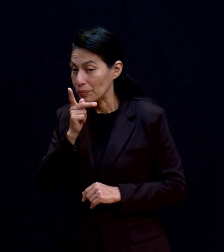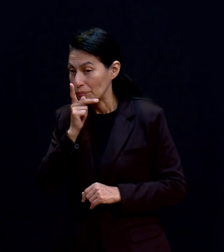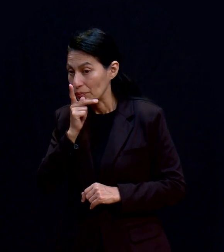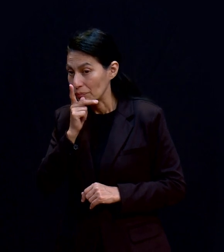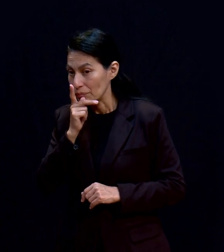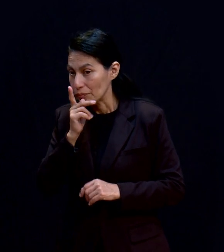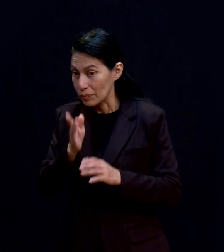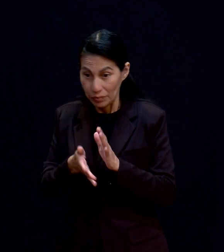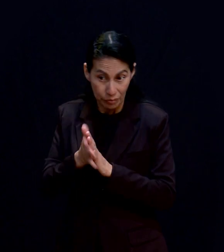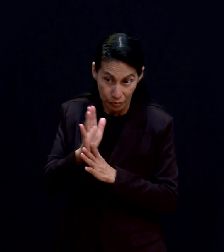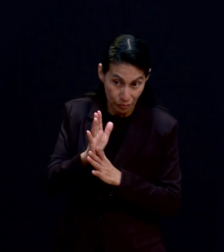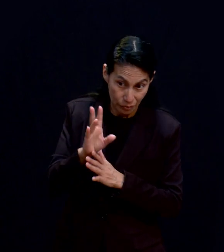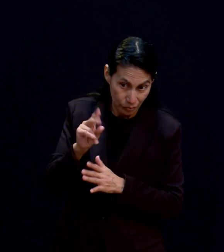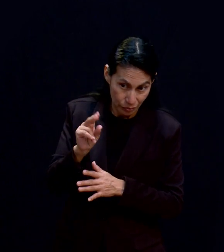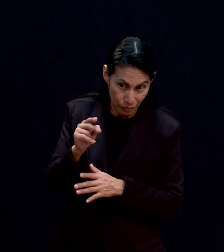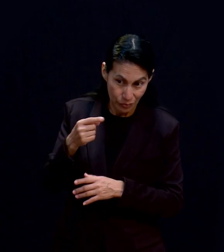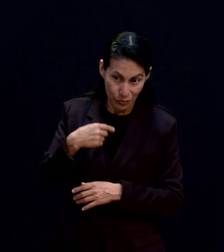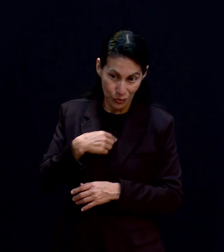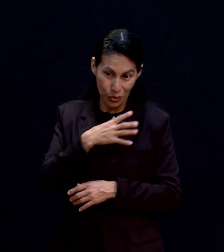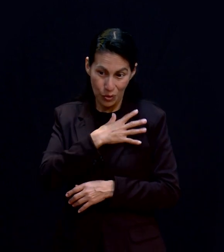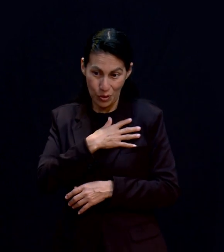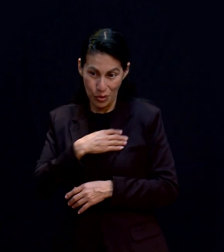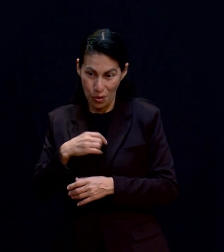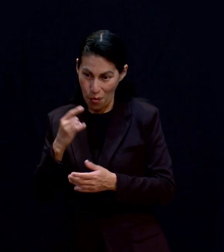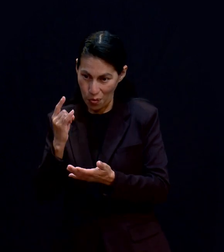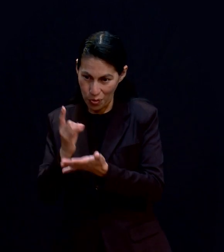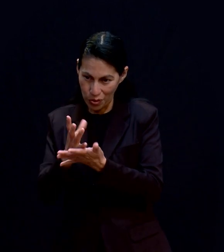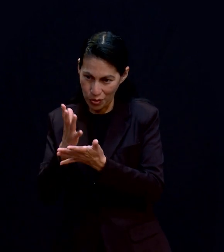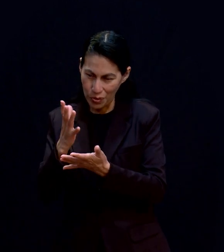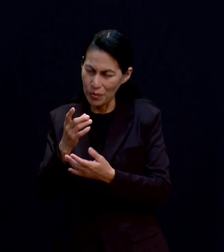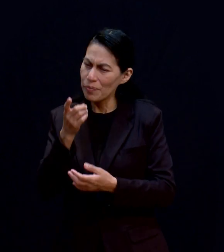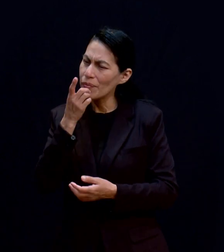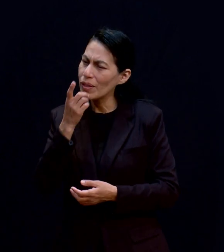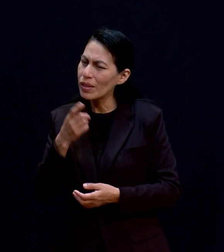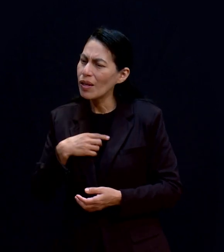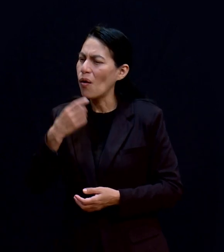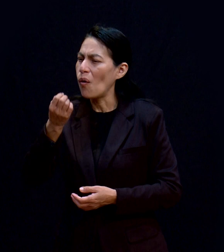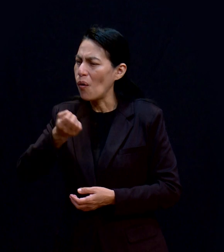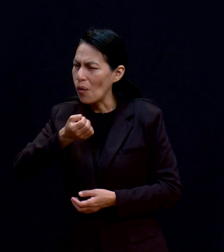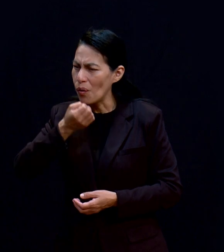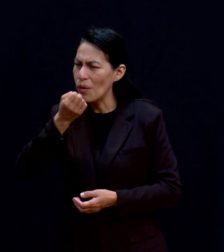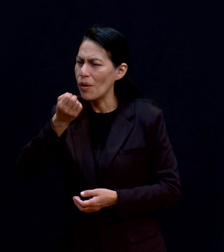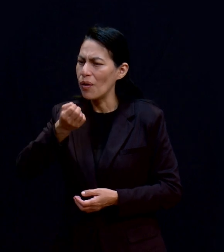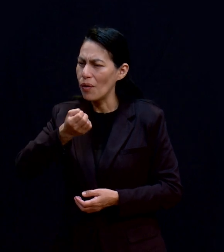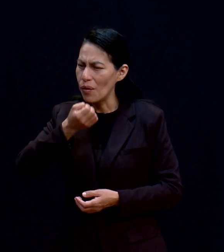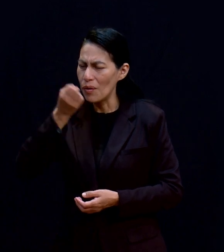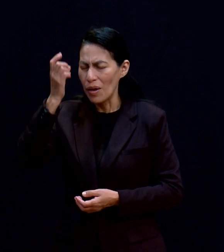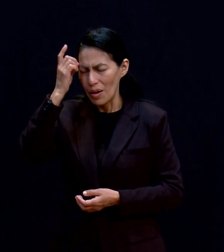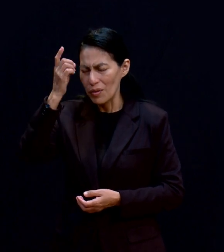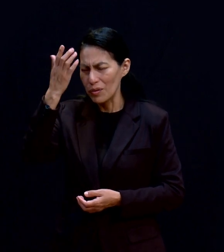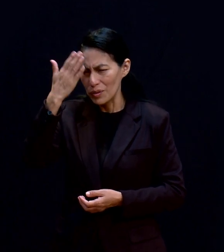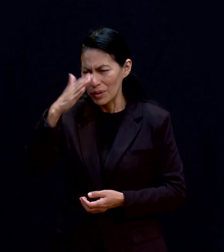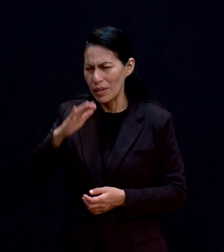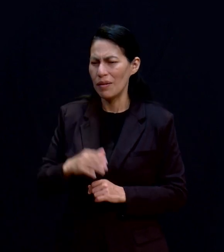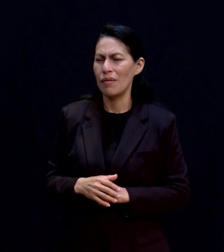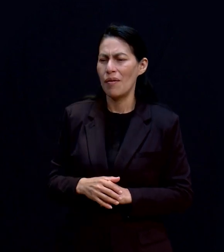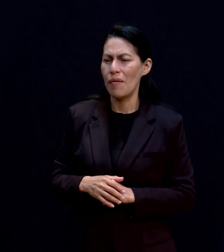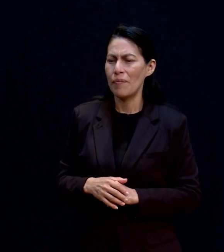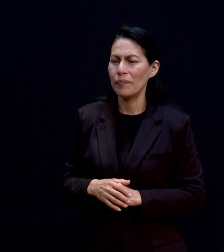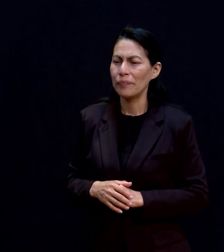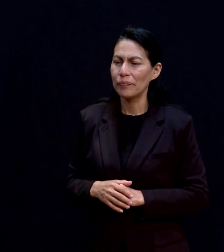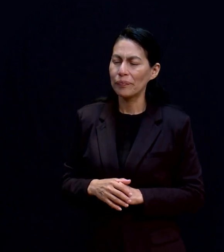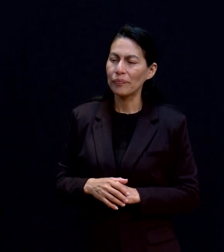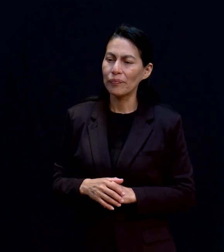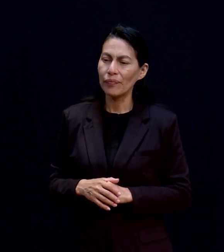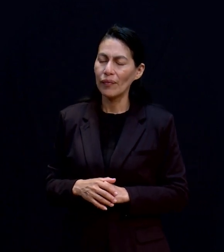no te vayas porque por cierto soy hijo único ponlo en oración ya dios va a saber que